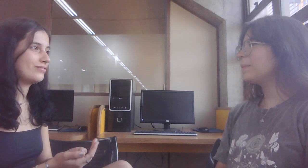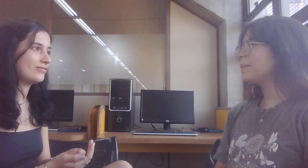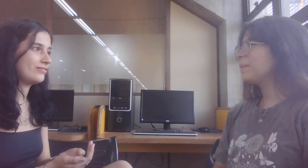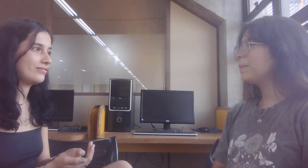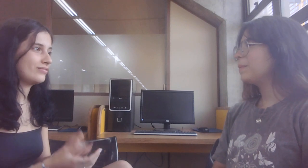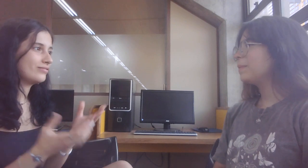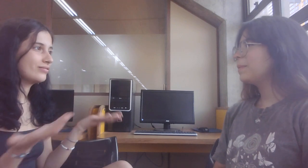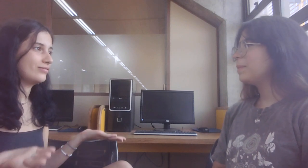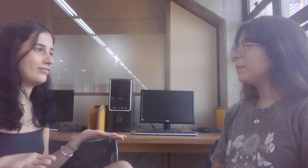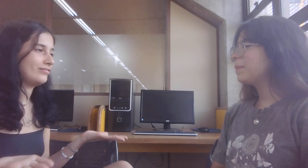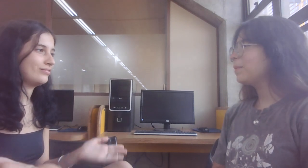Depois é o trabalho.